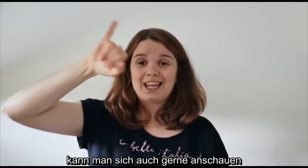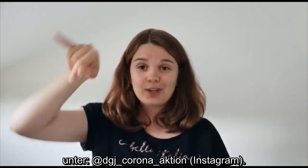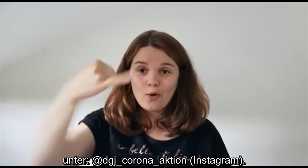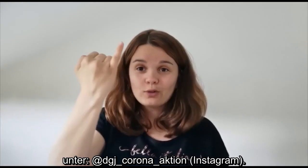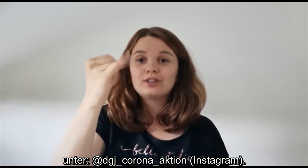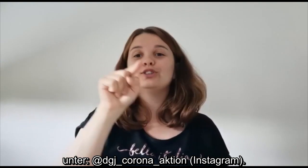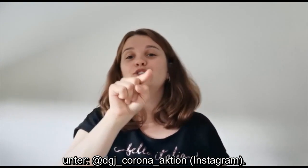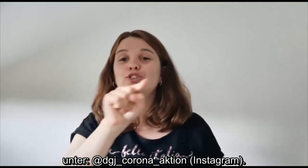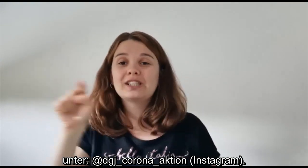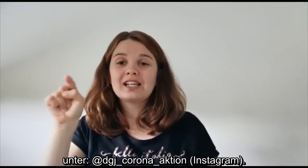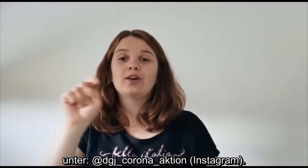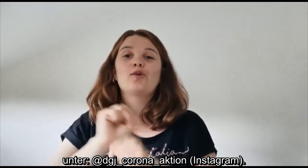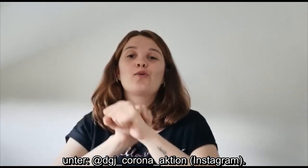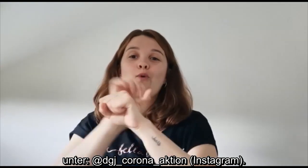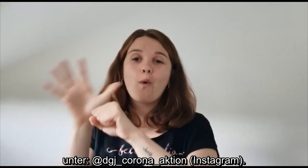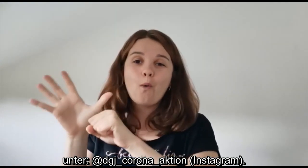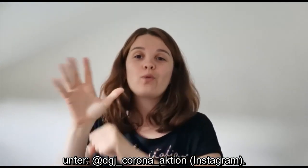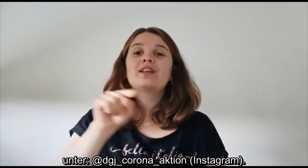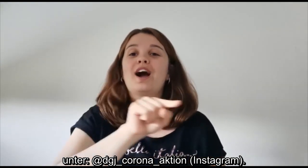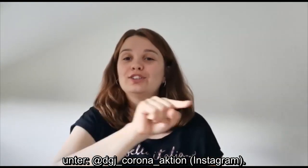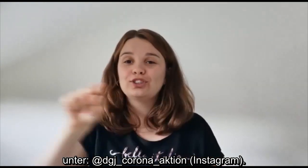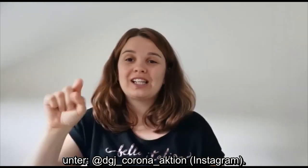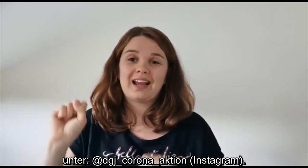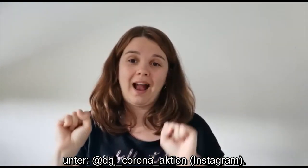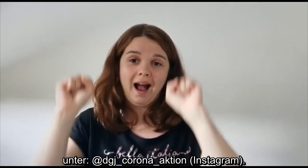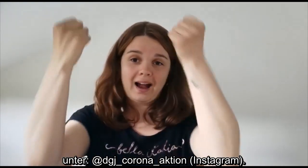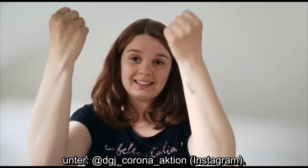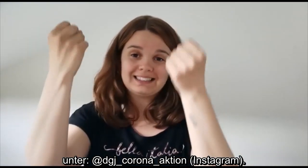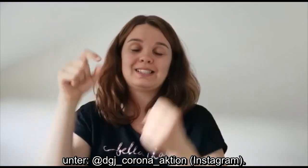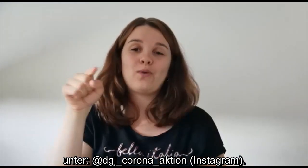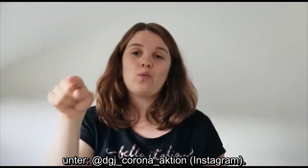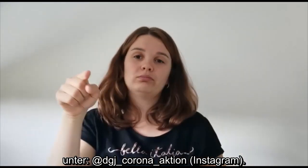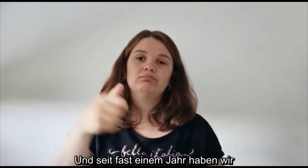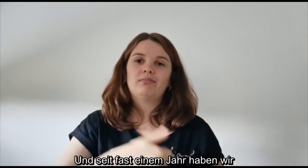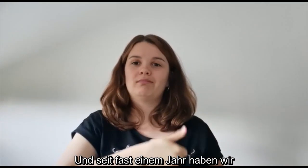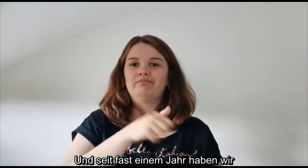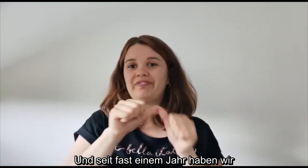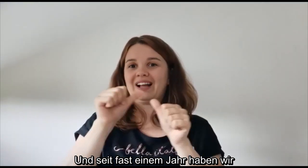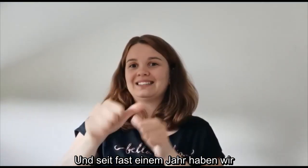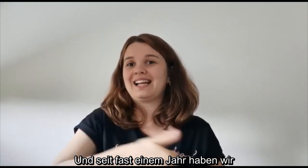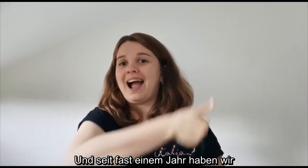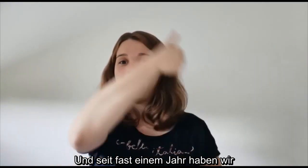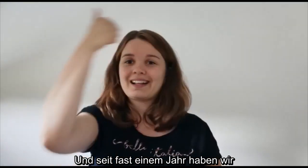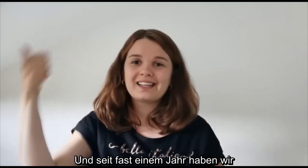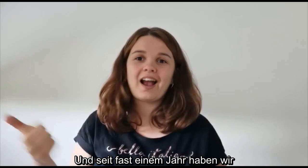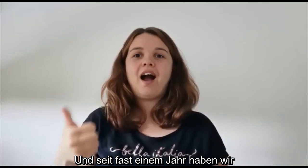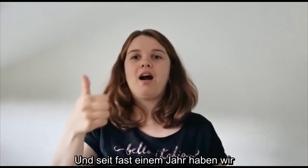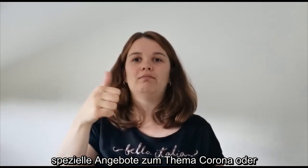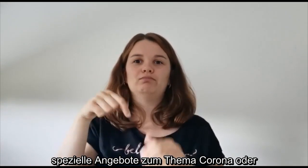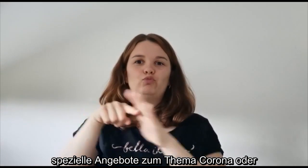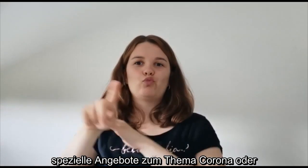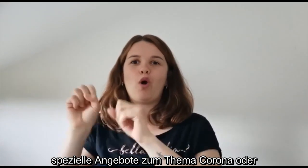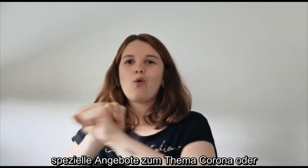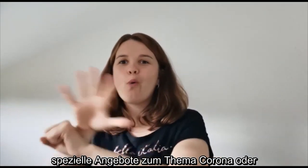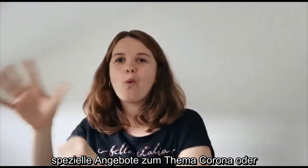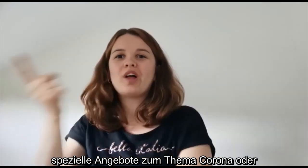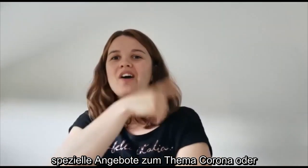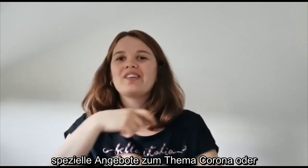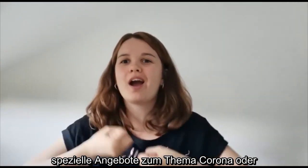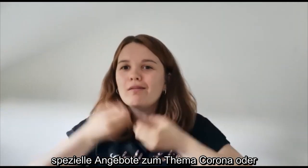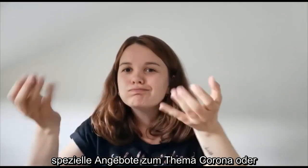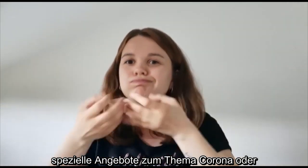gerne anschauen unter dgj-corona-aktion Und seit fast einem Jahr haben wir spezielle